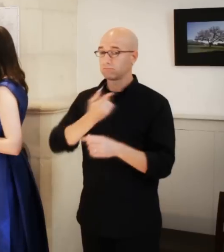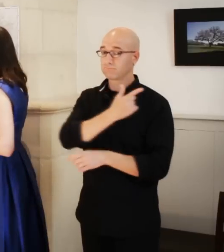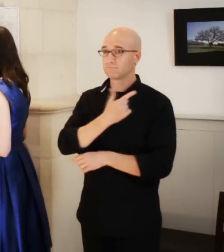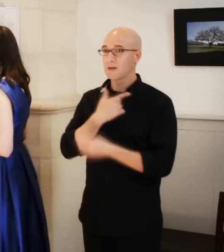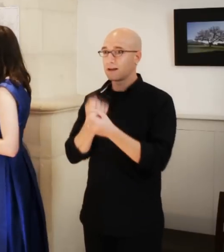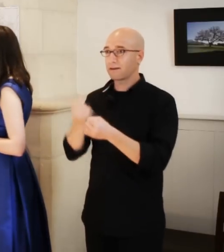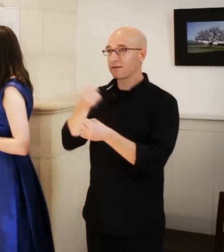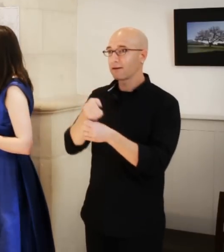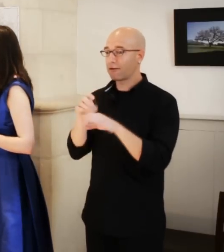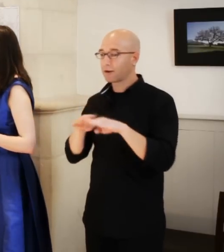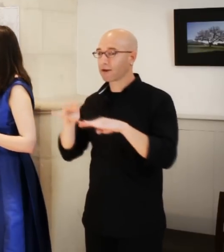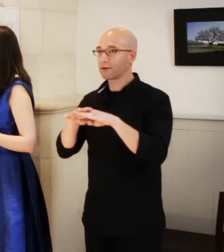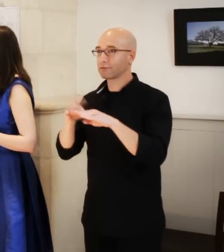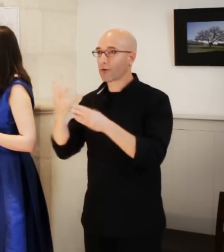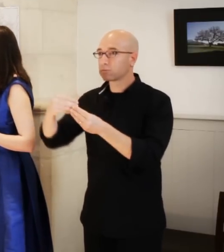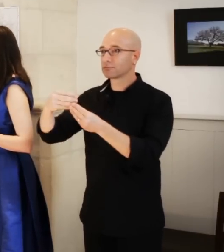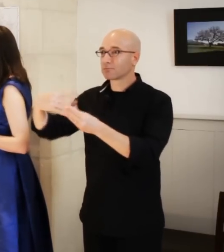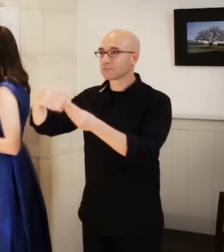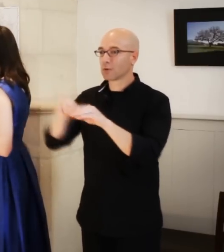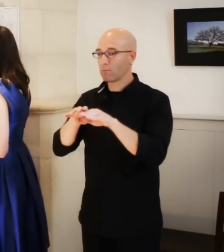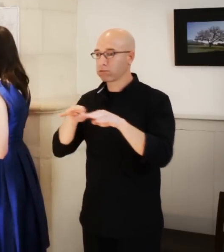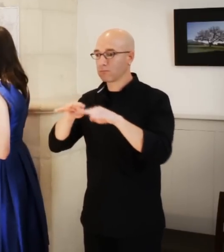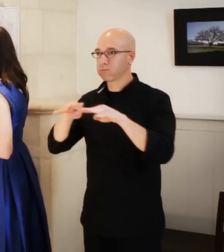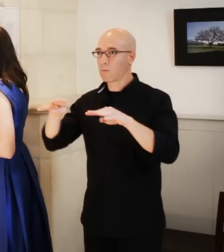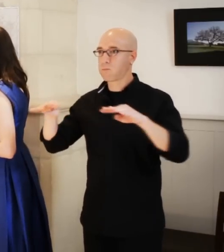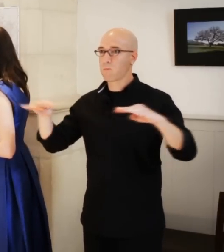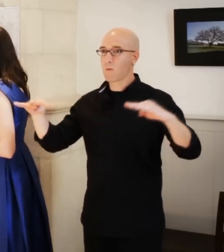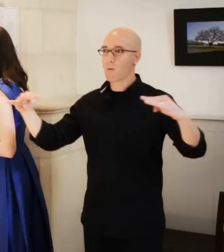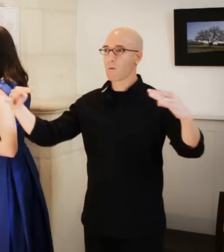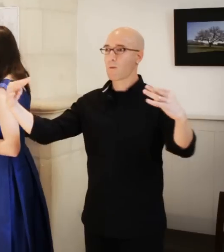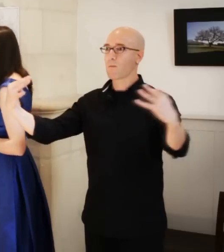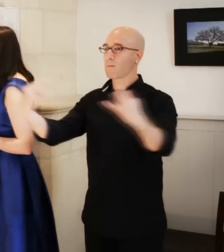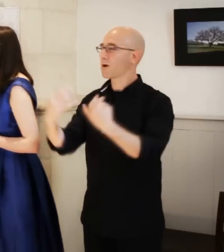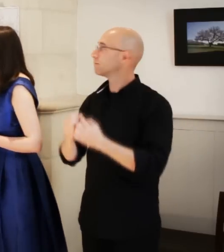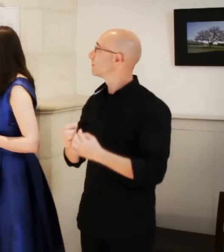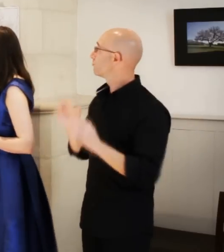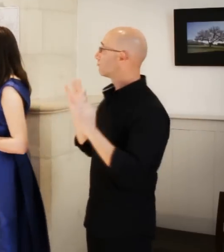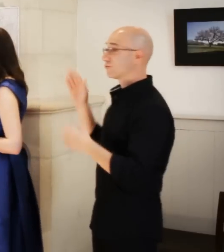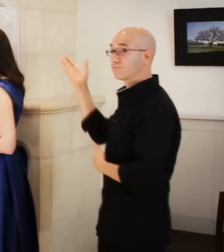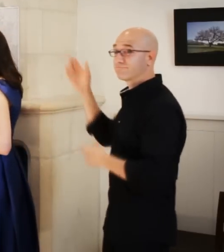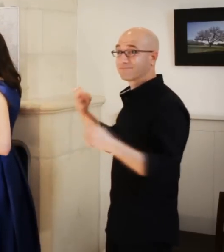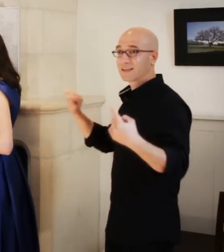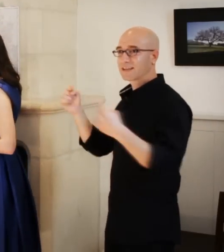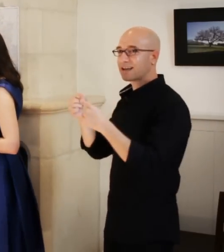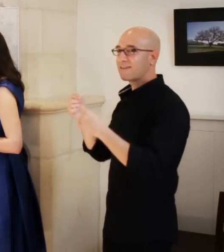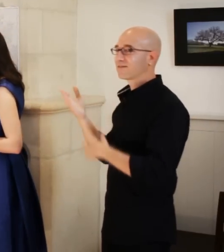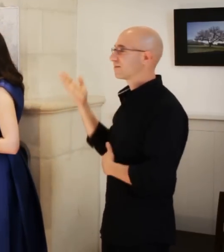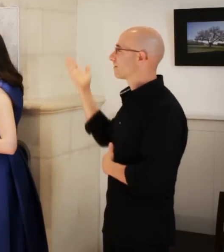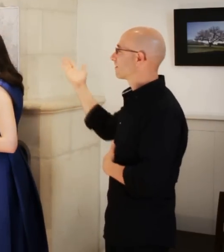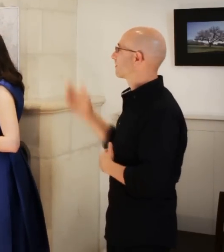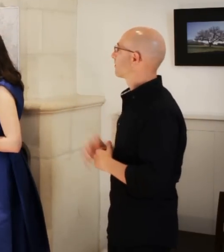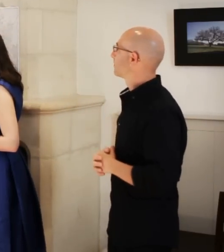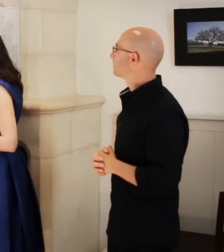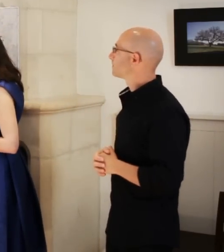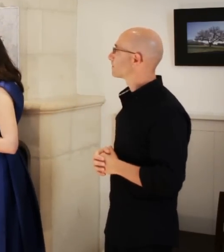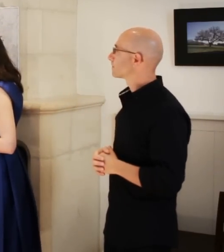Voilà, et c'est la ville donc, qui traverse les mers et les océans. Donc Carole va nous présenter un petit peu la carte. Donc voilà, donc, il y a